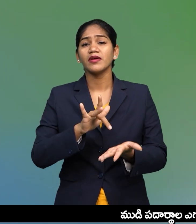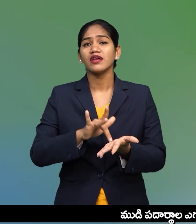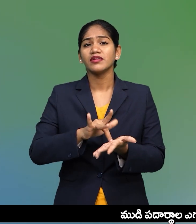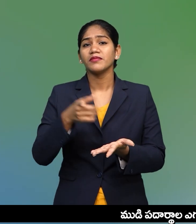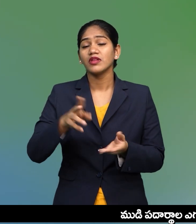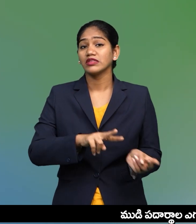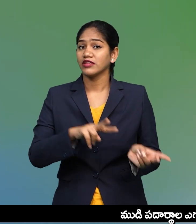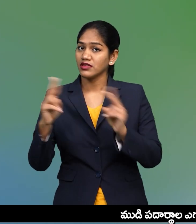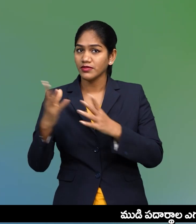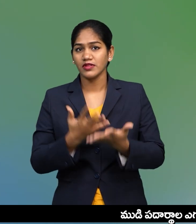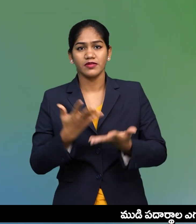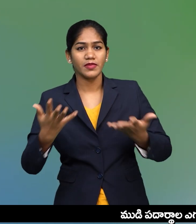చేయడానికి వీలు కల్పిస్తాయి.